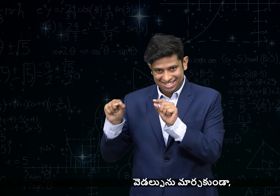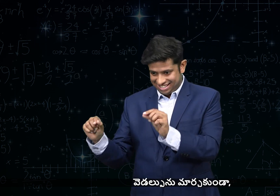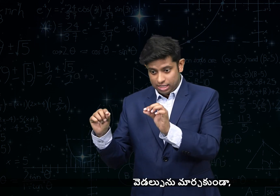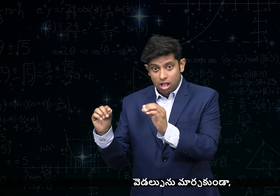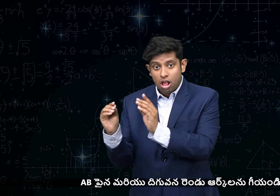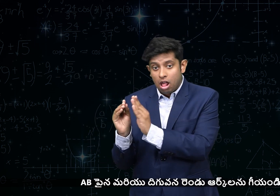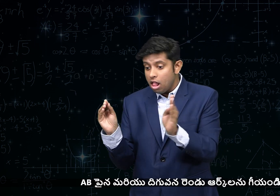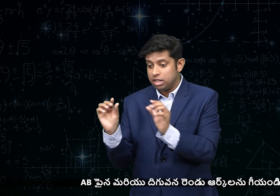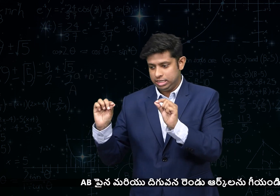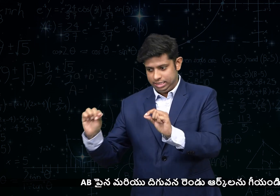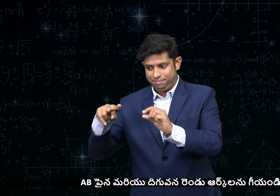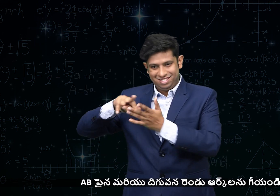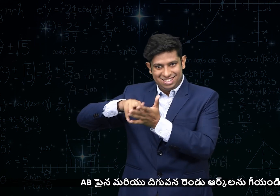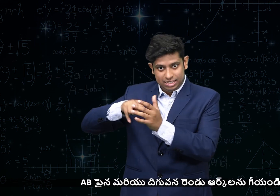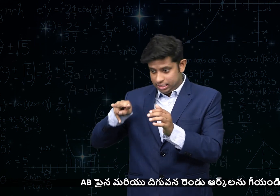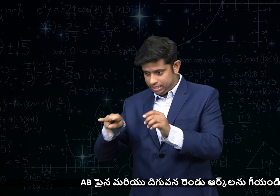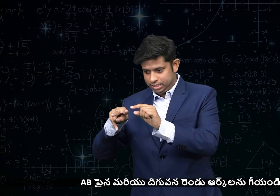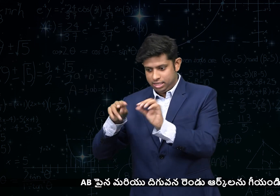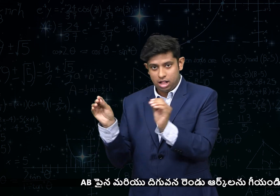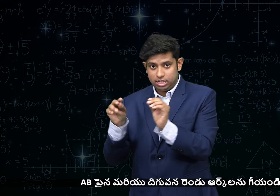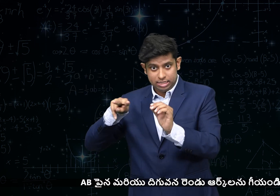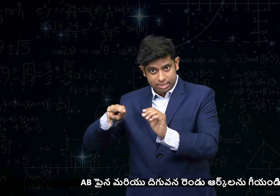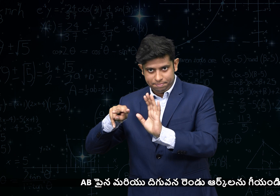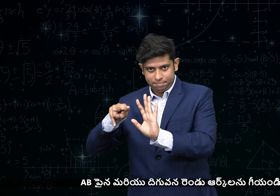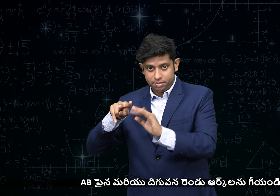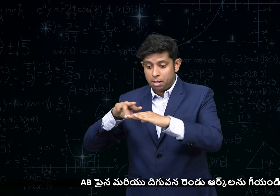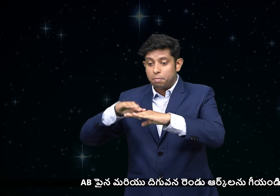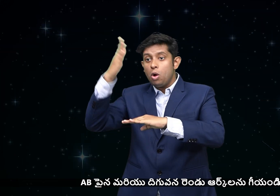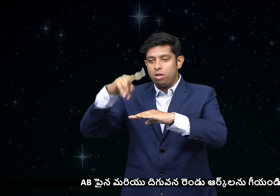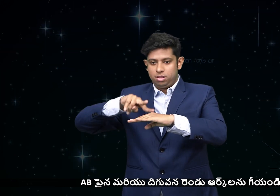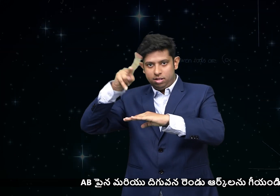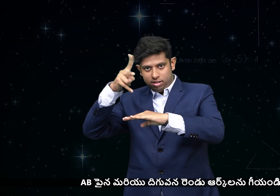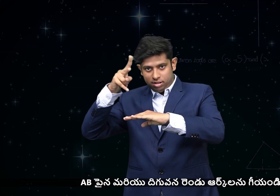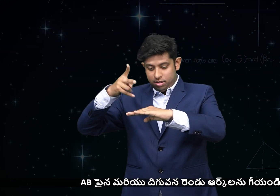మార్చకుండా ఏబీ పైన మరియు దిగువన 2 ఆర్క్లను గీయండి.